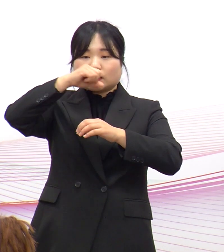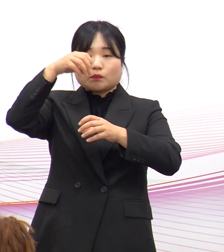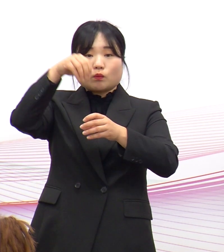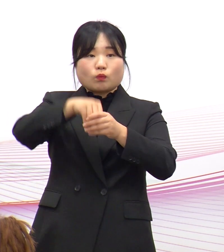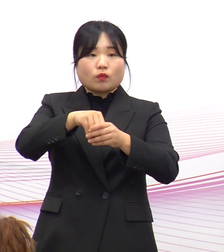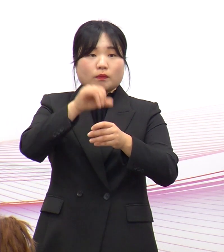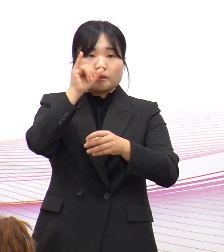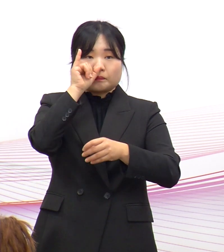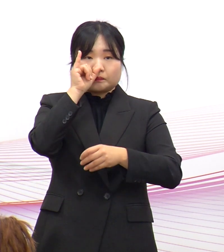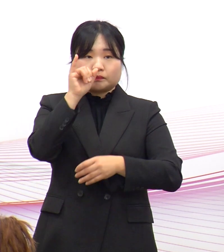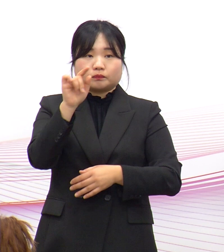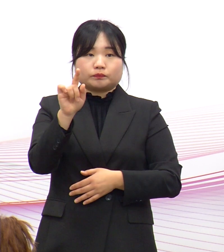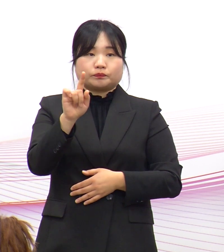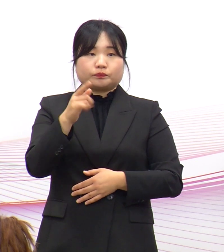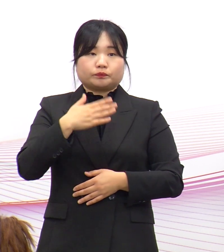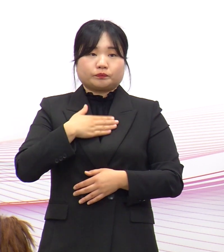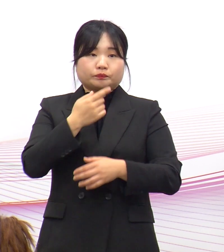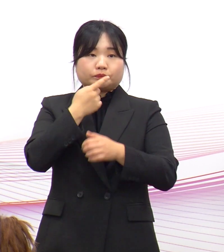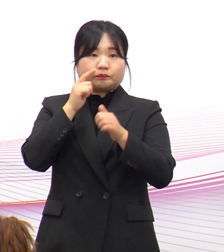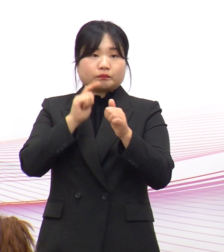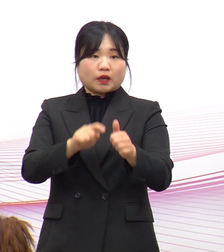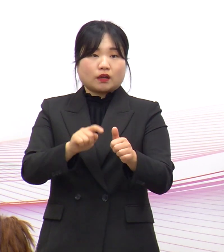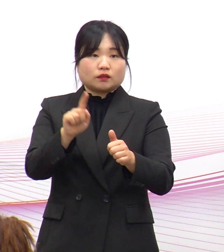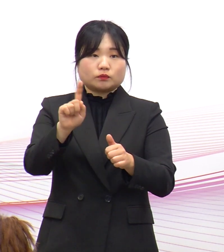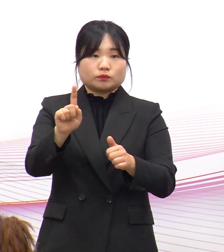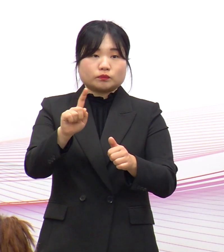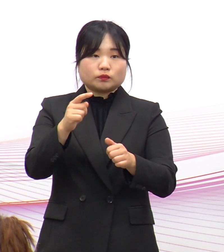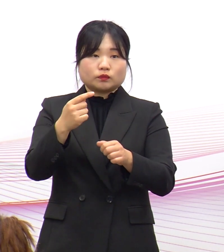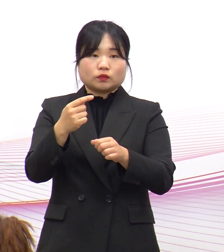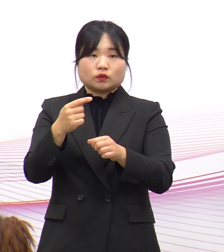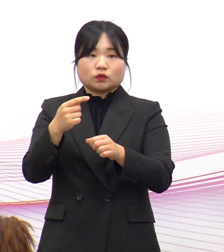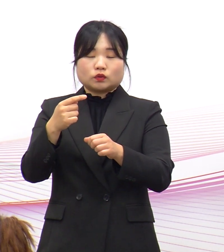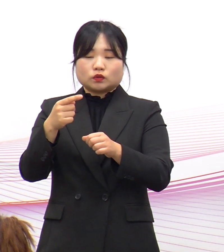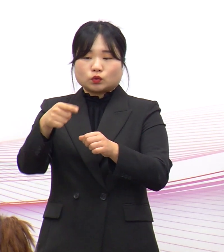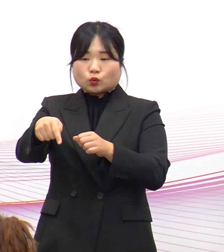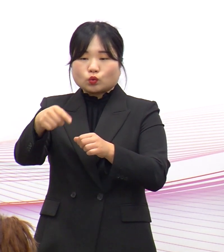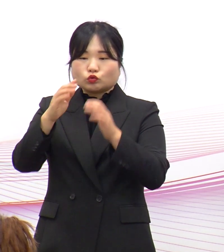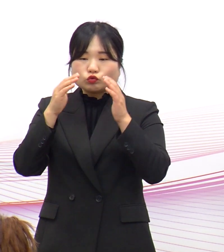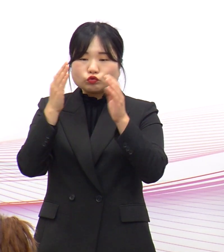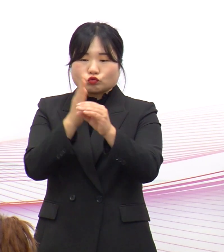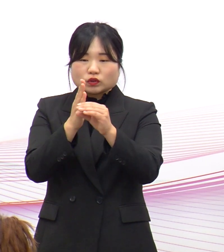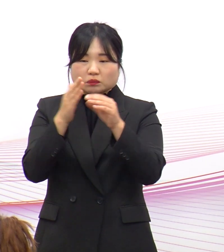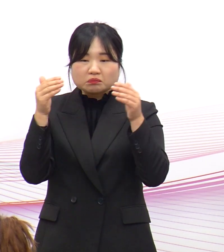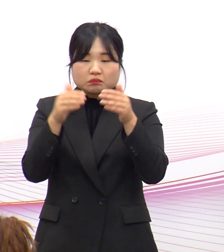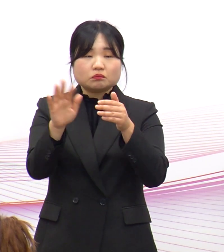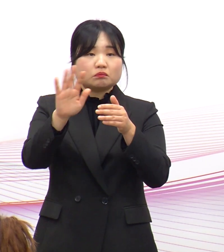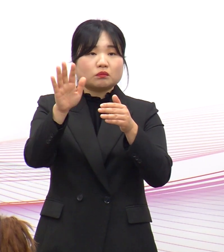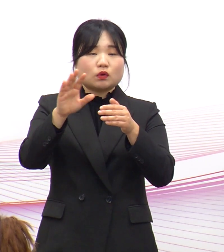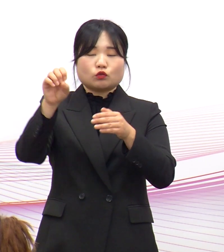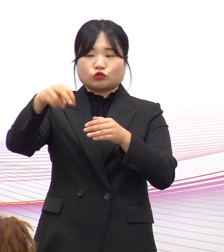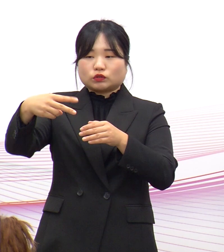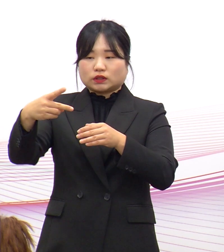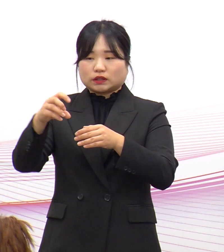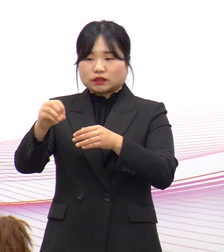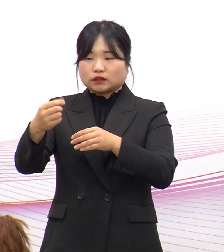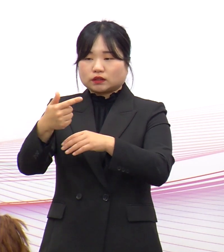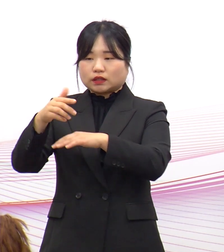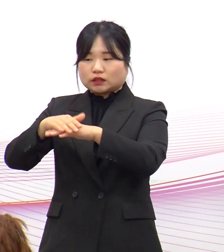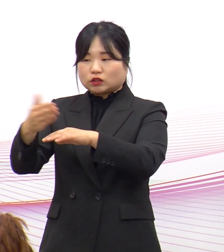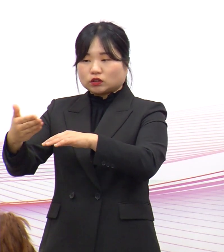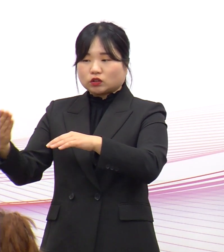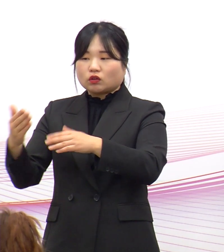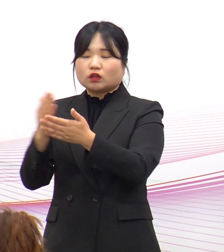것은 제가 지시한 게 뭐냐면 이쪽 중심으로만 하지 말고 유등천, 대전천